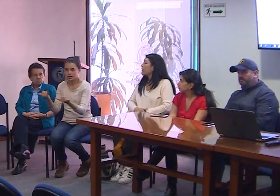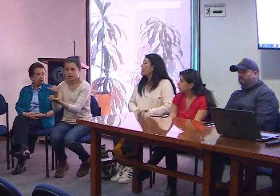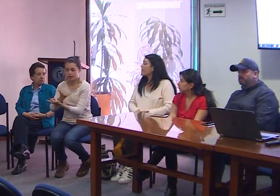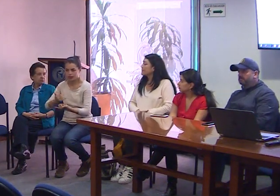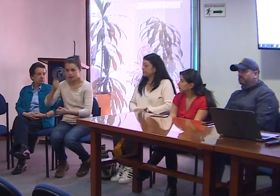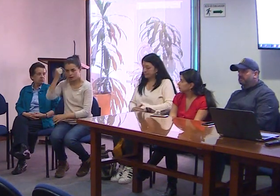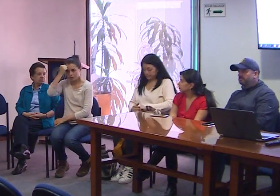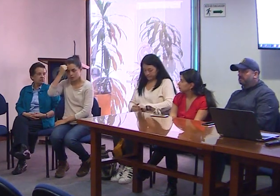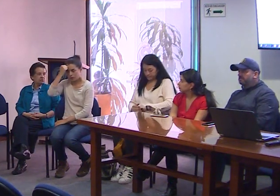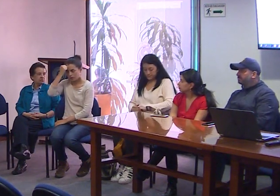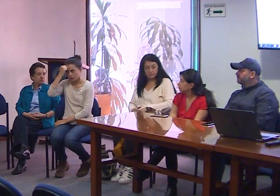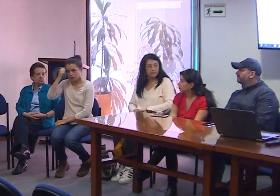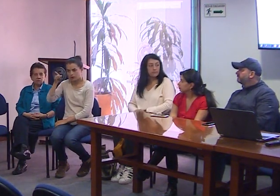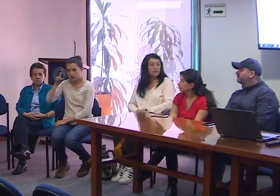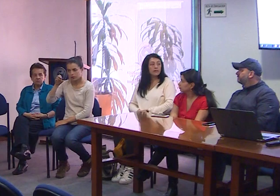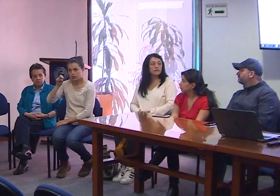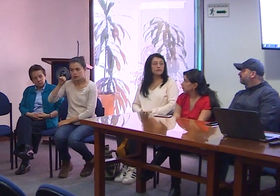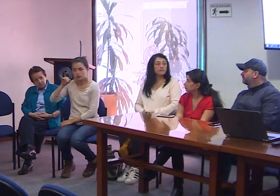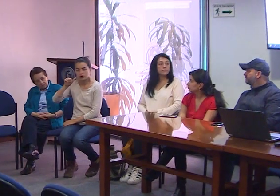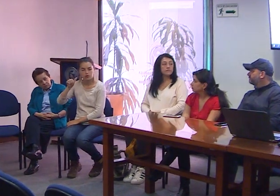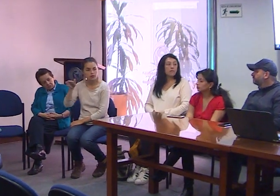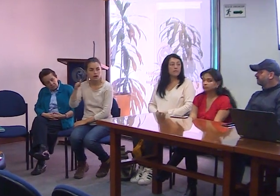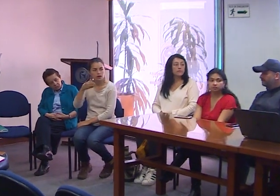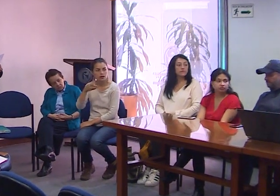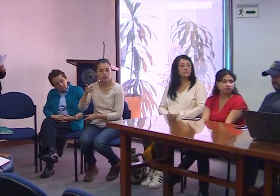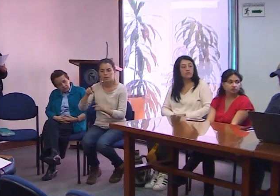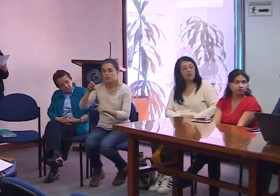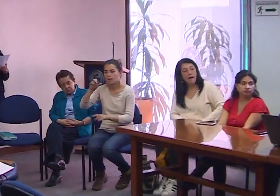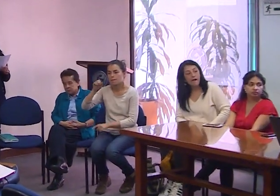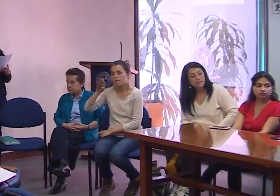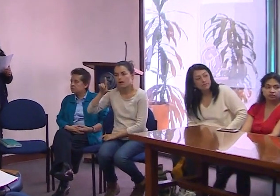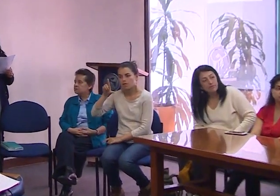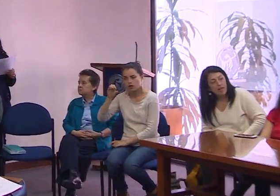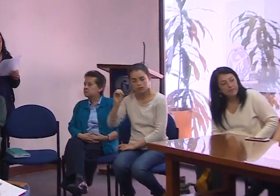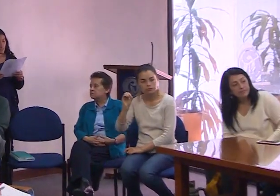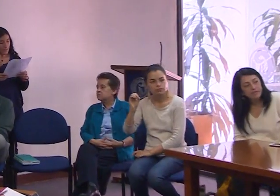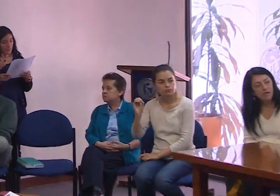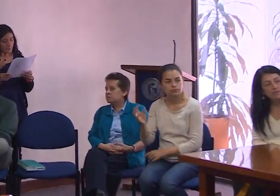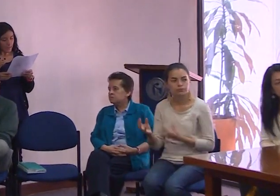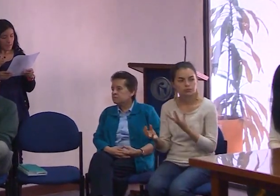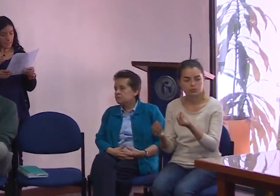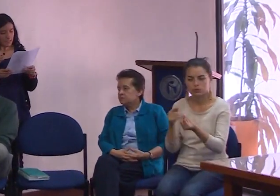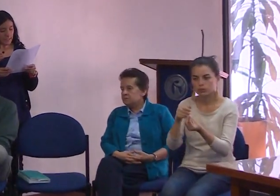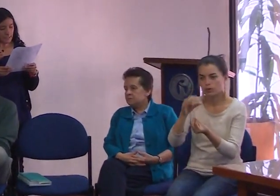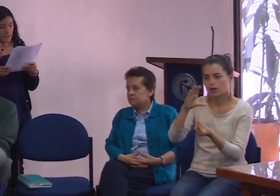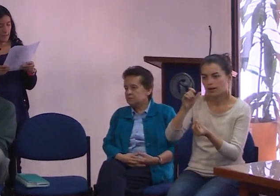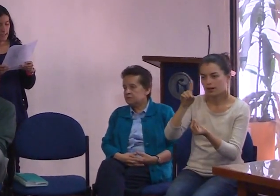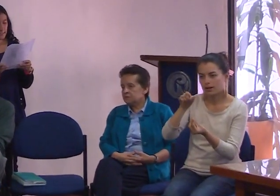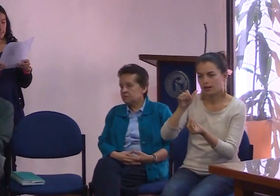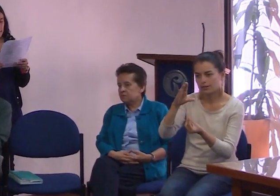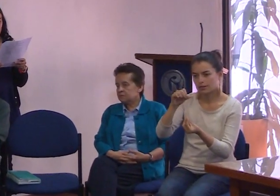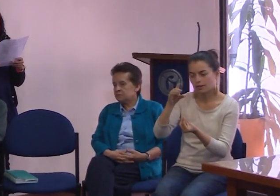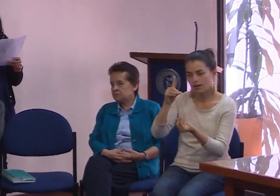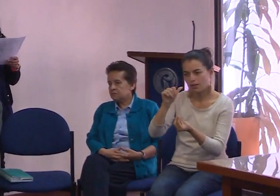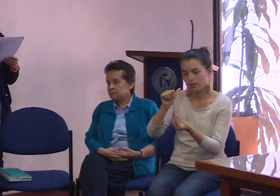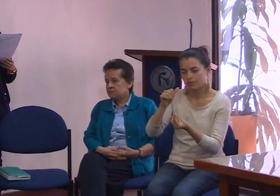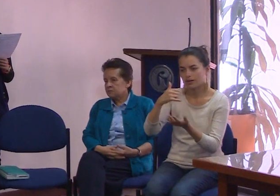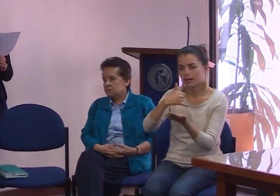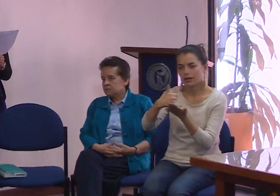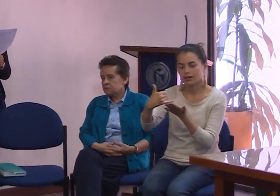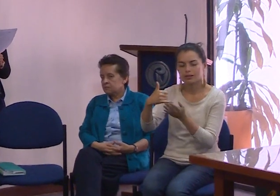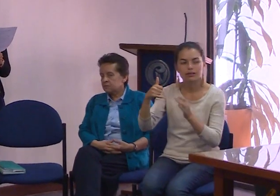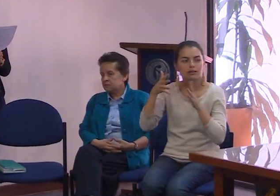con la profe Sonia Martínez y Pablo Ortiz. El grupo Cascada, la línea Enseñanza